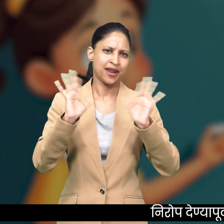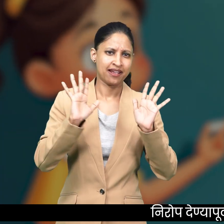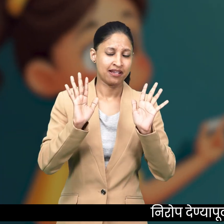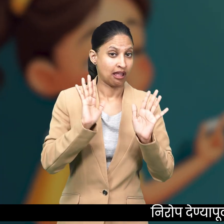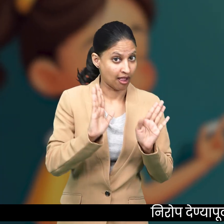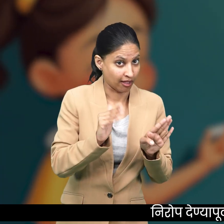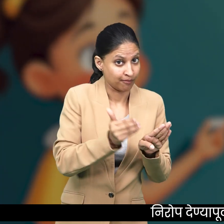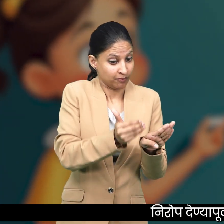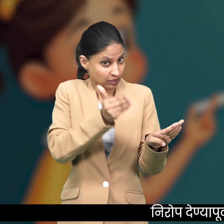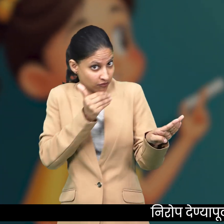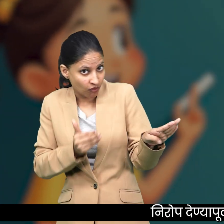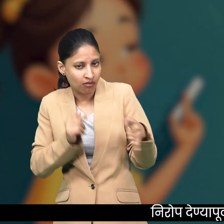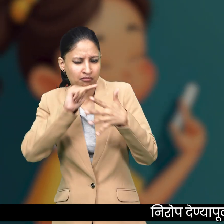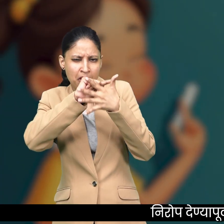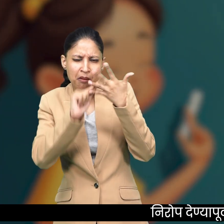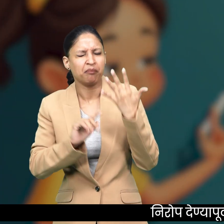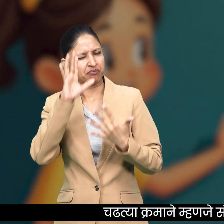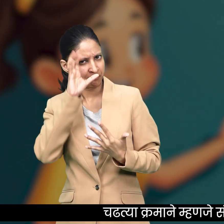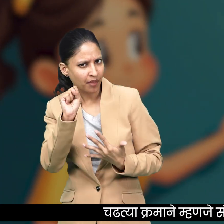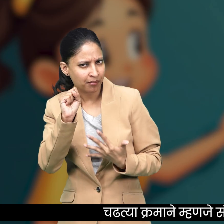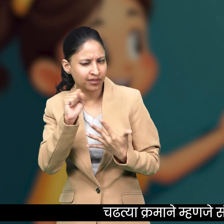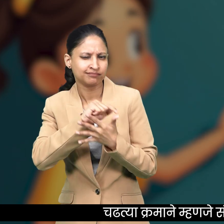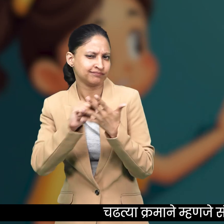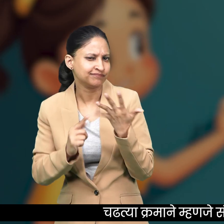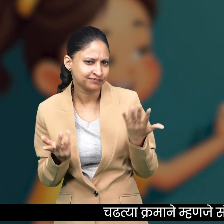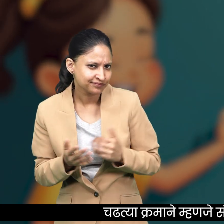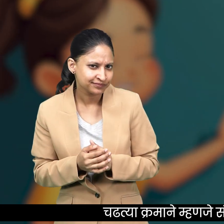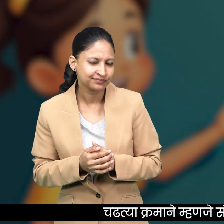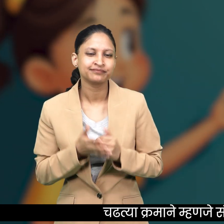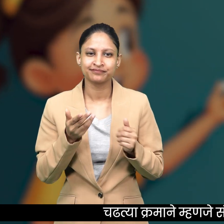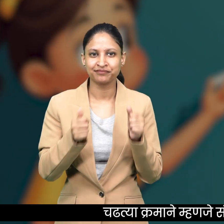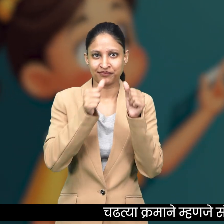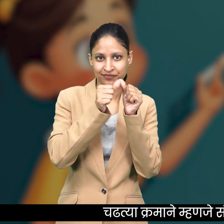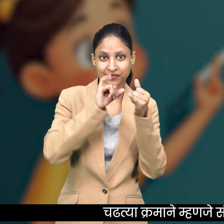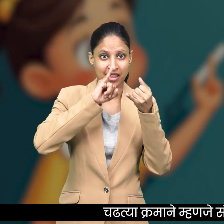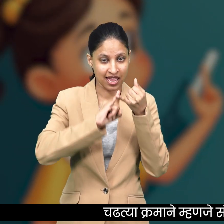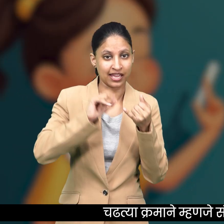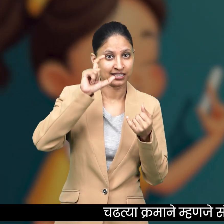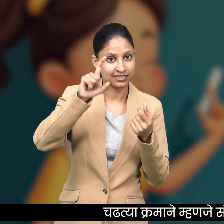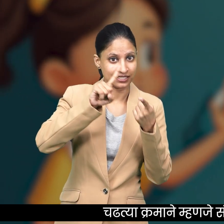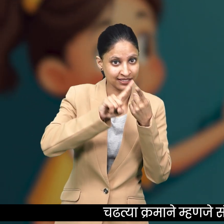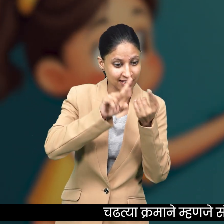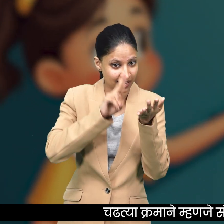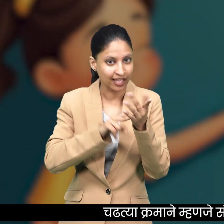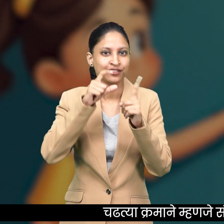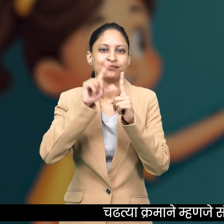निरोप देण्यापूर्वी आपण लक्षात ठेवूया, चढत्या क्रमाने म्हणजे संख्या लहान ते मोठ्याकडे